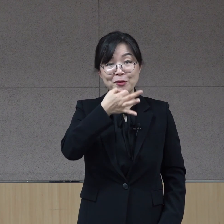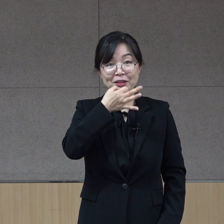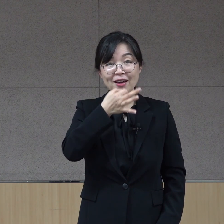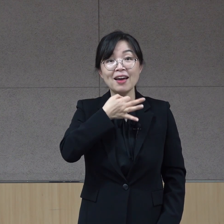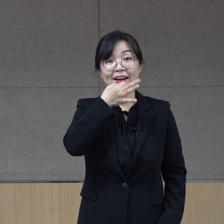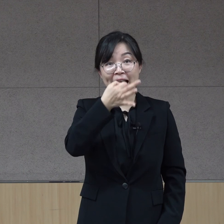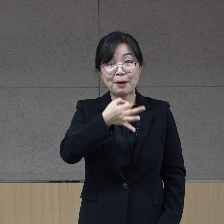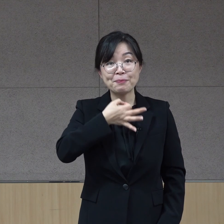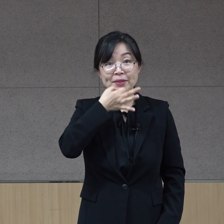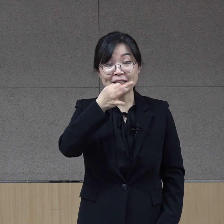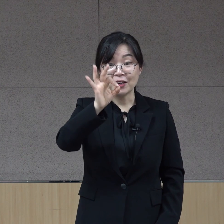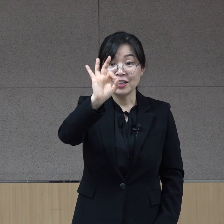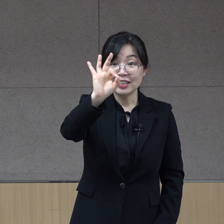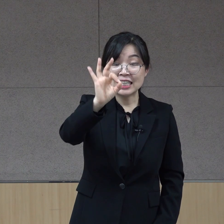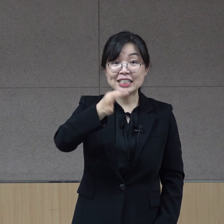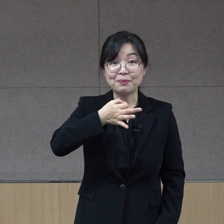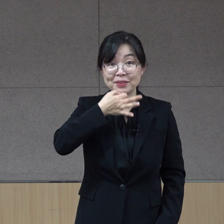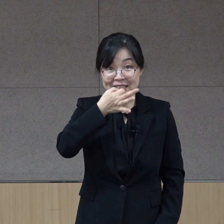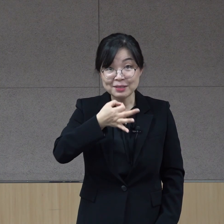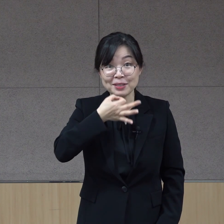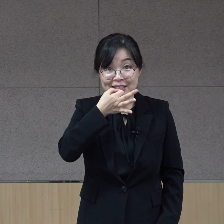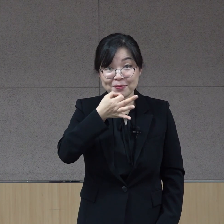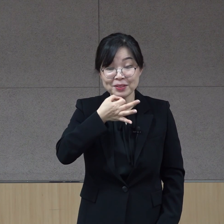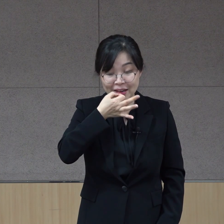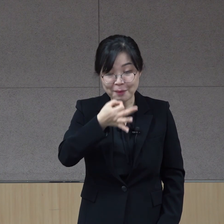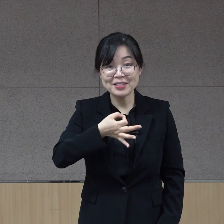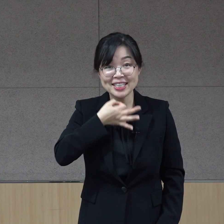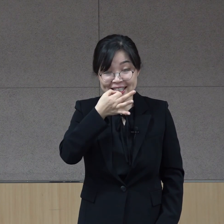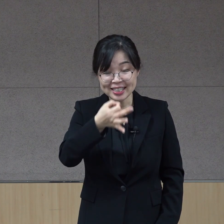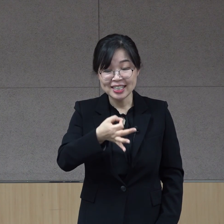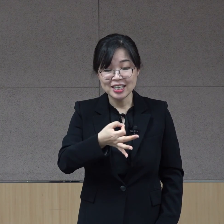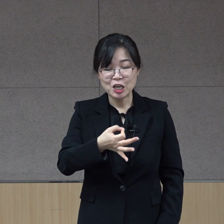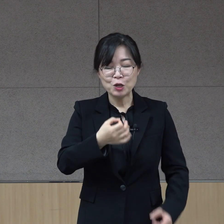해볼게요. 기침. 감기